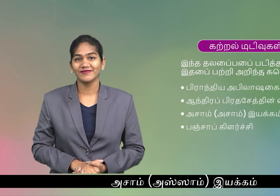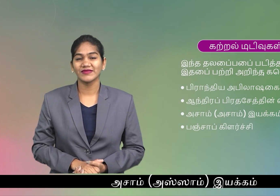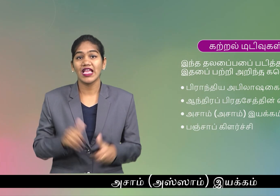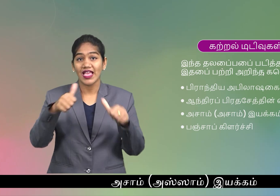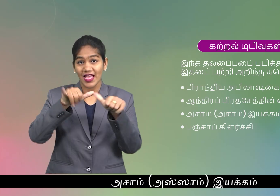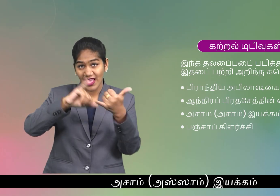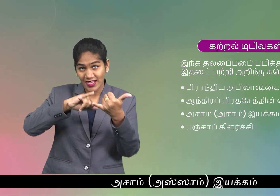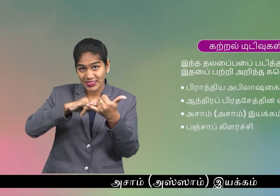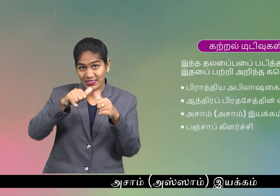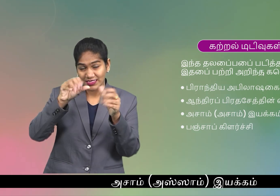அஸ்ஸாம் இயக்கம்,